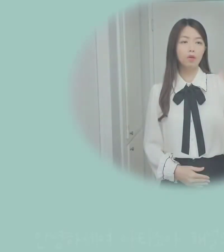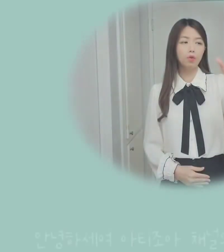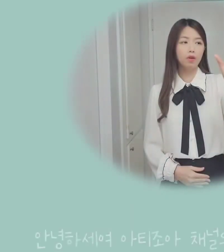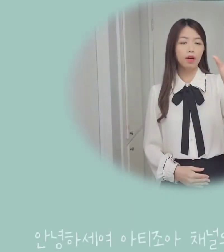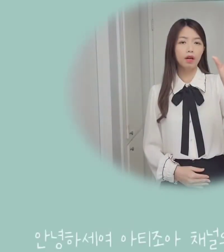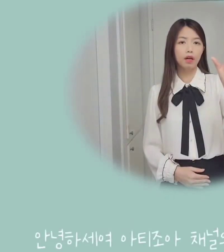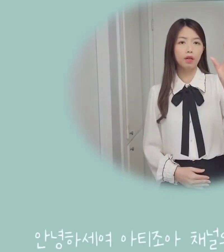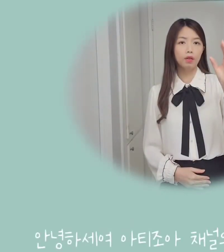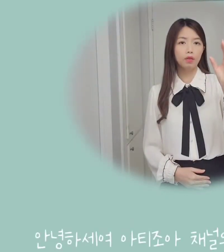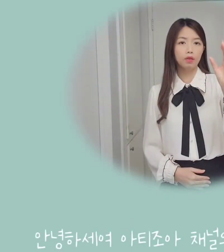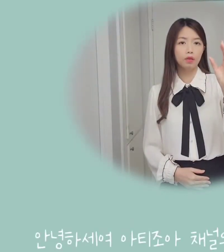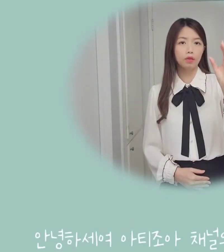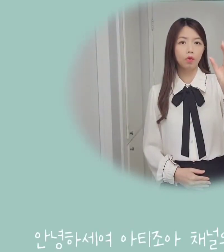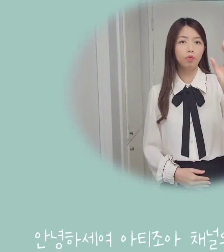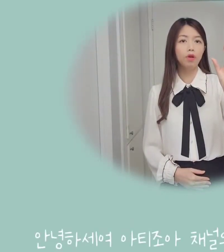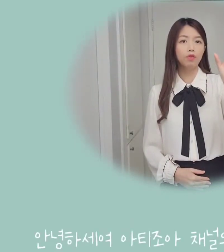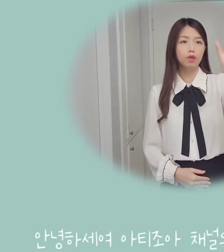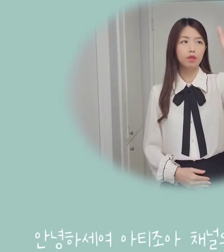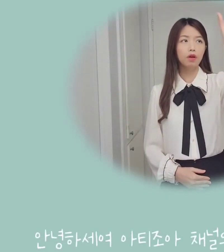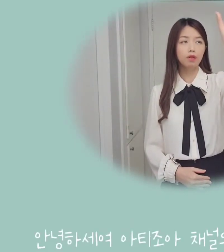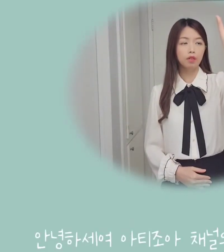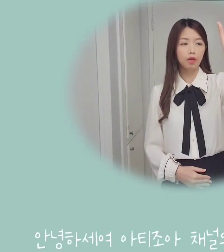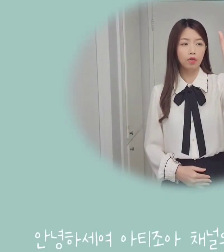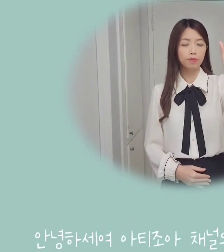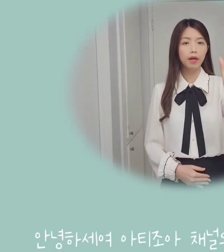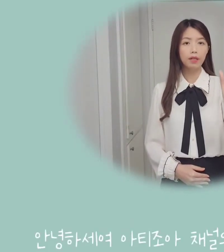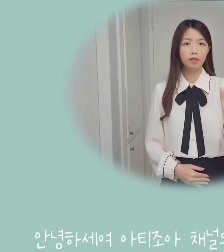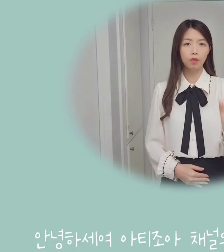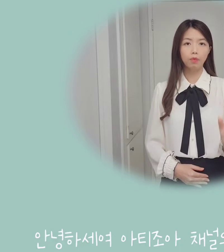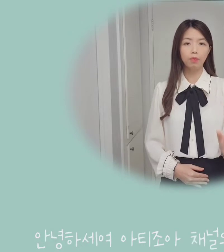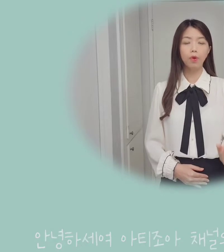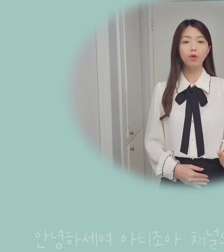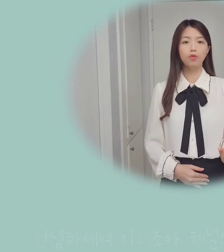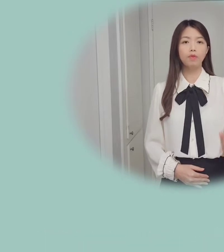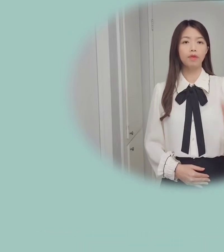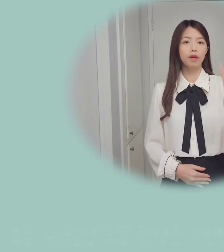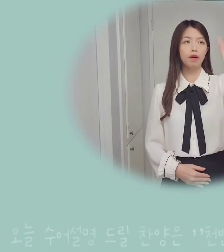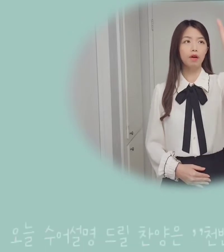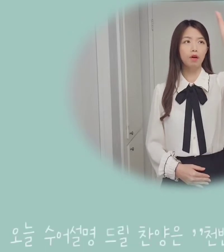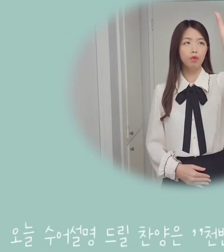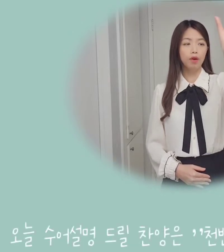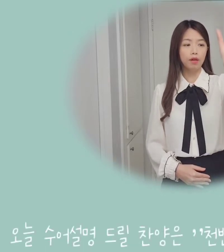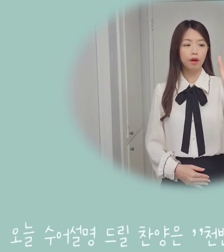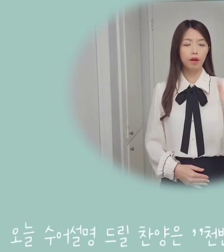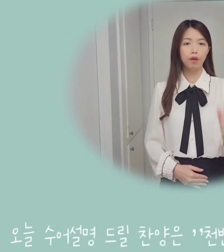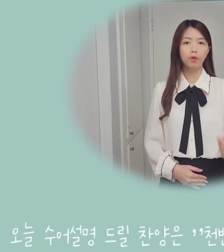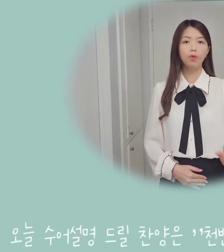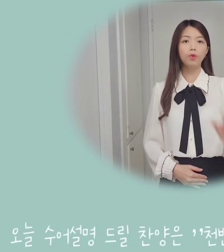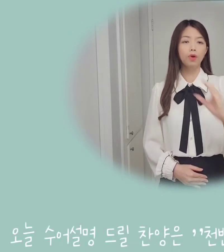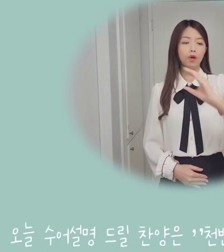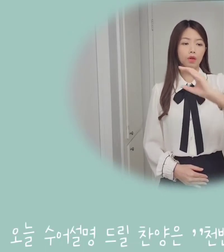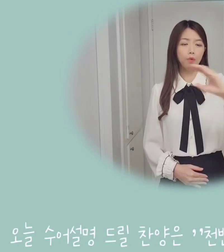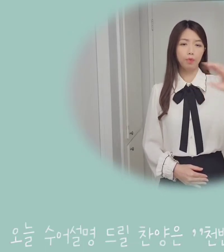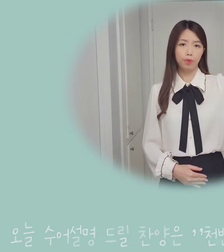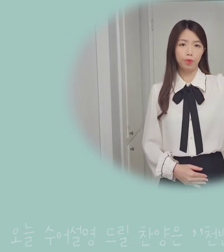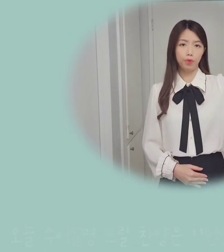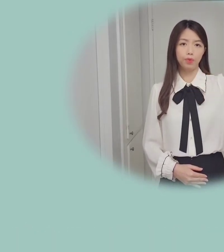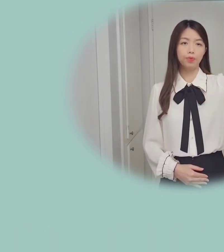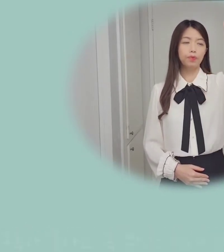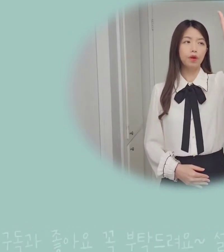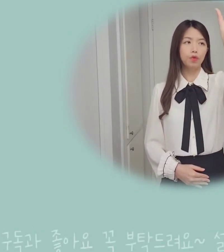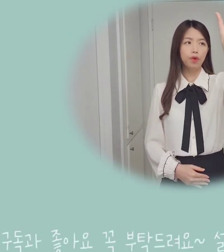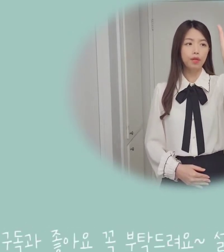십자가는요, 손을 약간 오므려 주셔서 그대로 십자가처럼 표현해 주시면 돼요. 위에서 아래로,